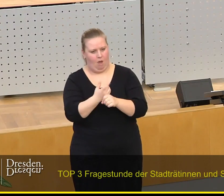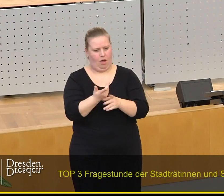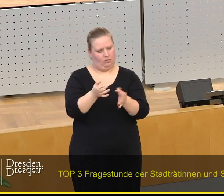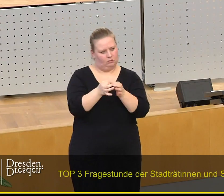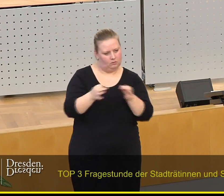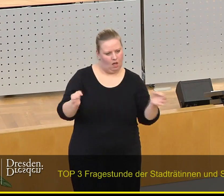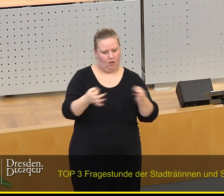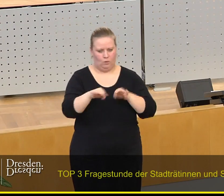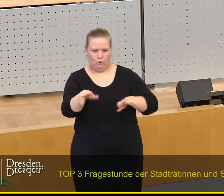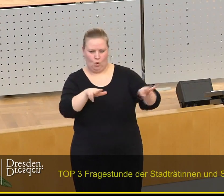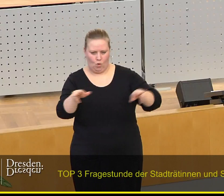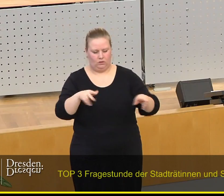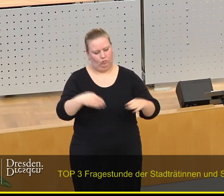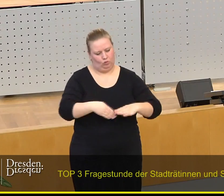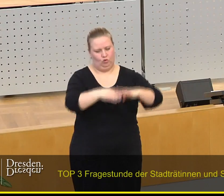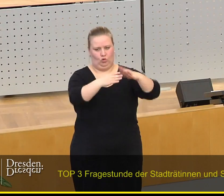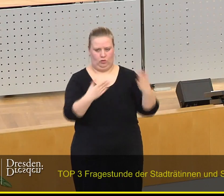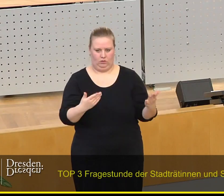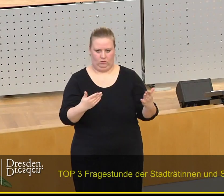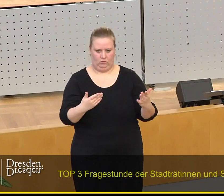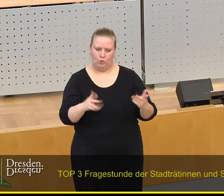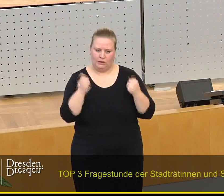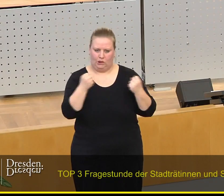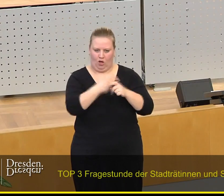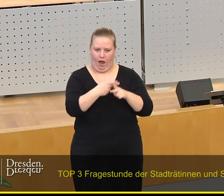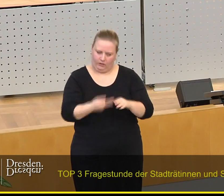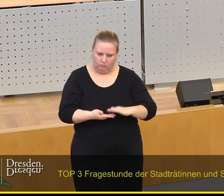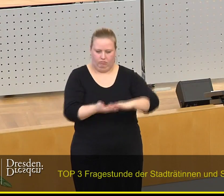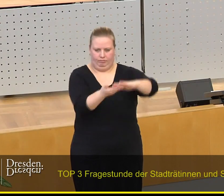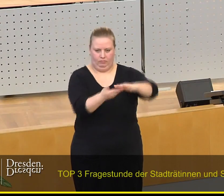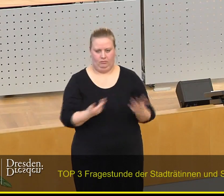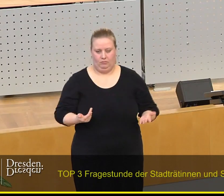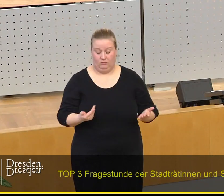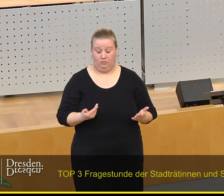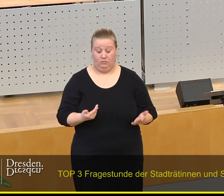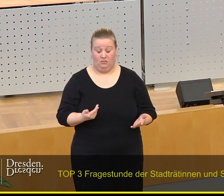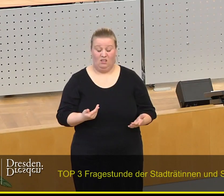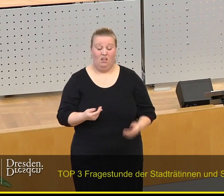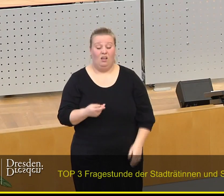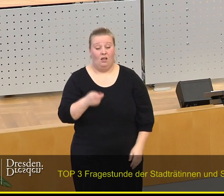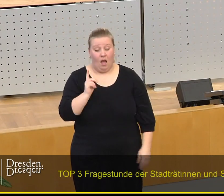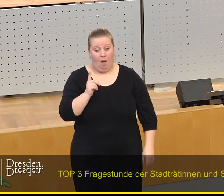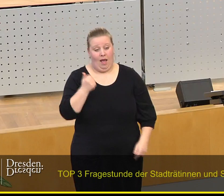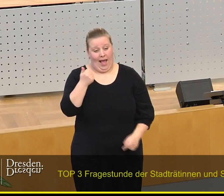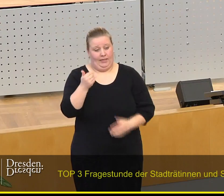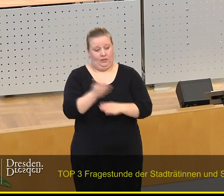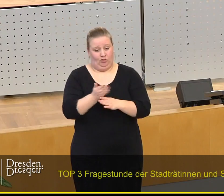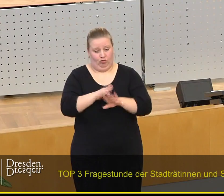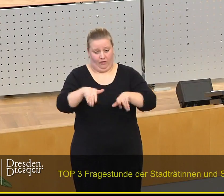so angemessen und würdevoll zu begehen und für Sicherheit zu sorgen. Trotzdem gab es einen